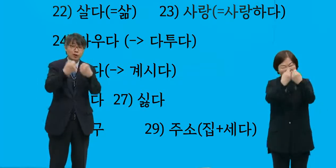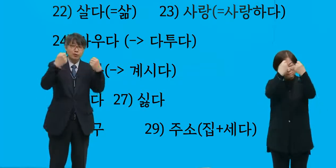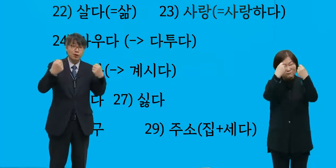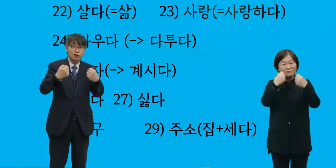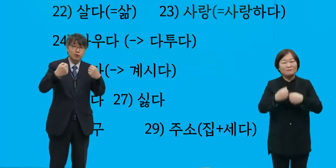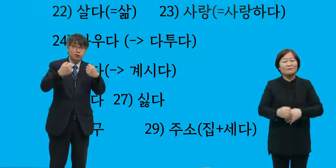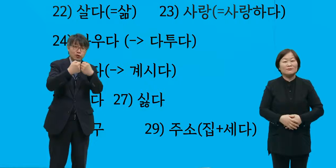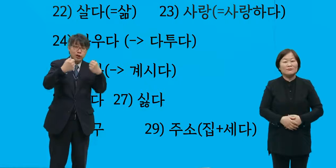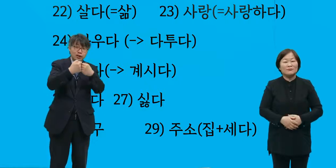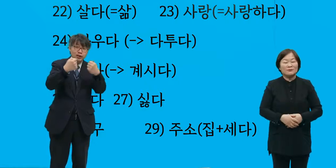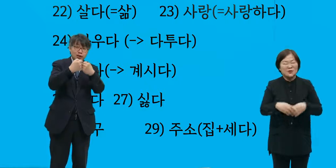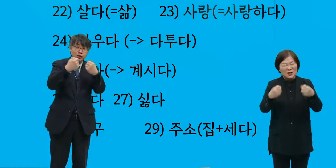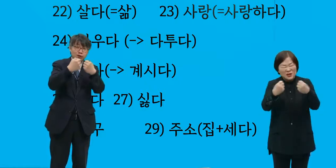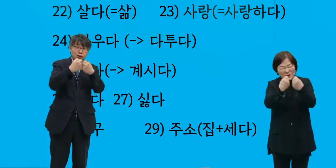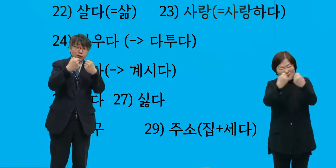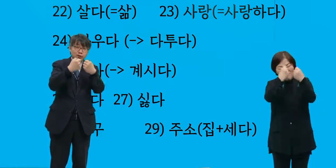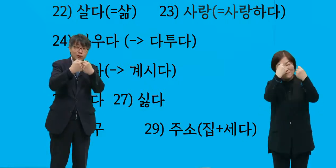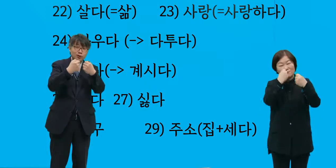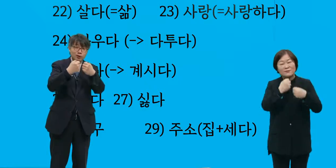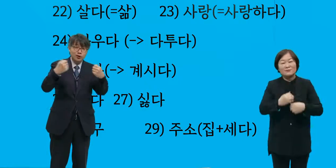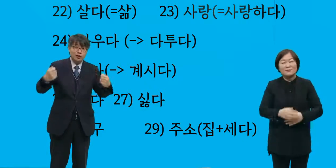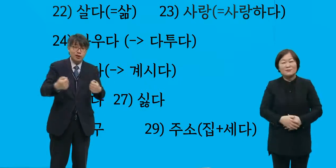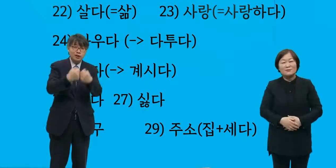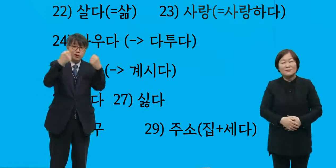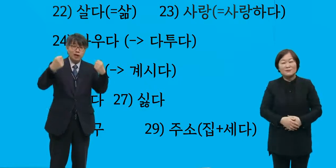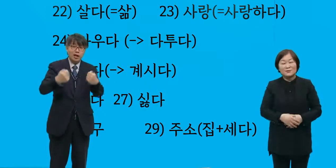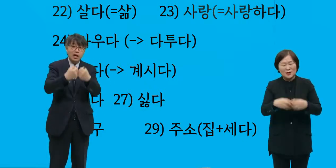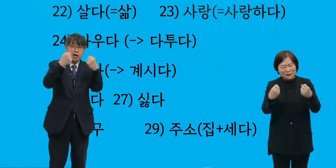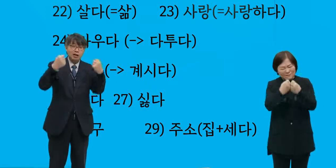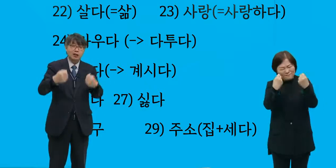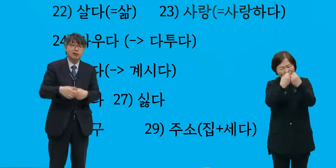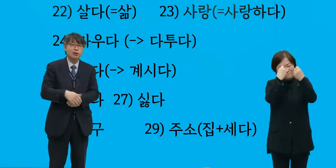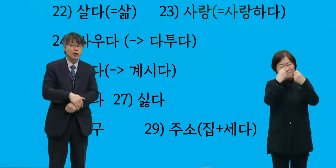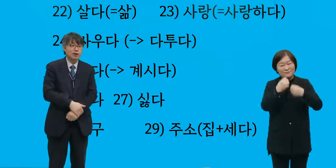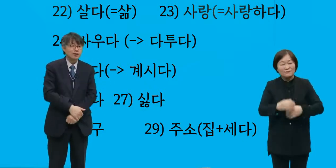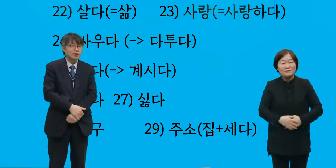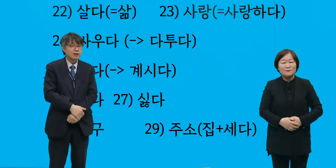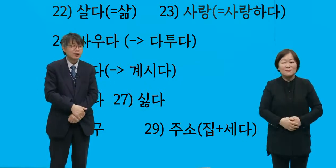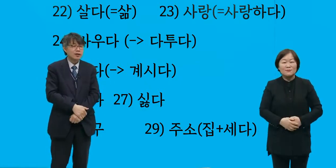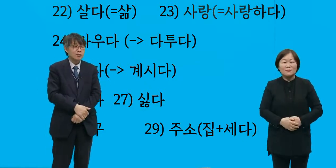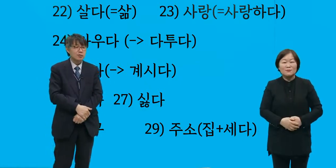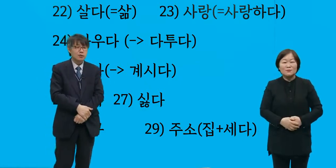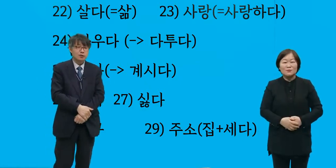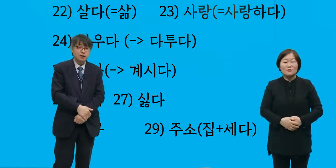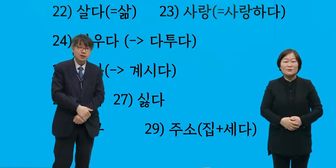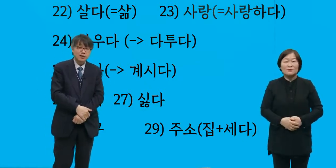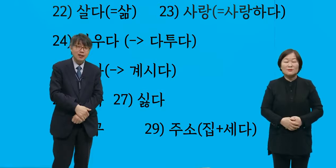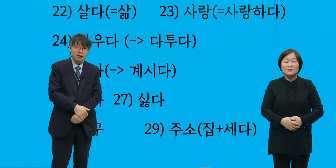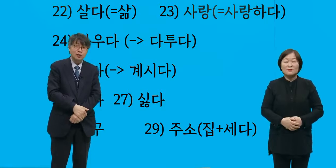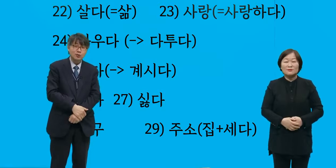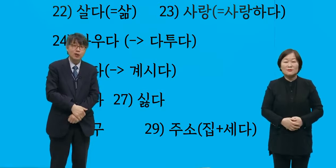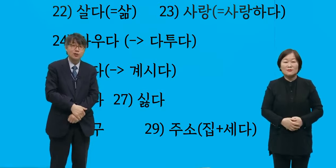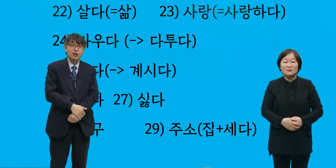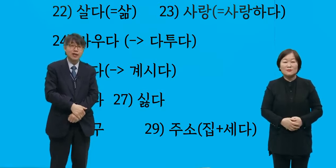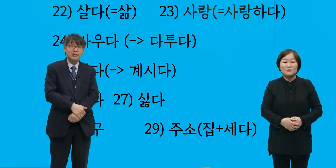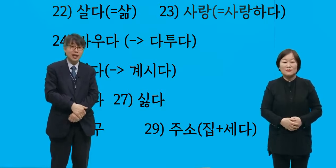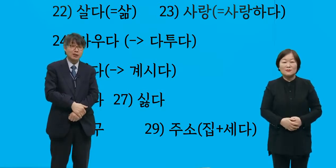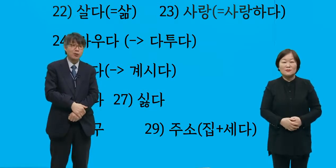싸우는 겁니다. 탁 치고 받고 싸우는 거죠. 싸우다. 그런데 이제 이 정도 싸우는 것까지는